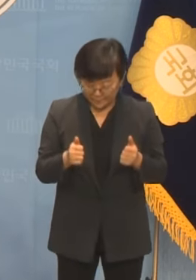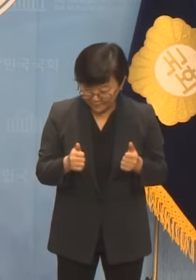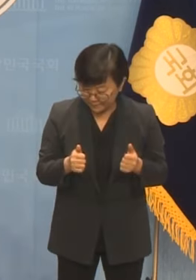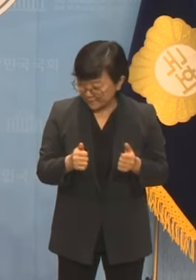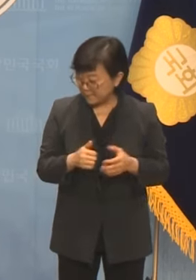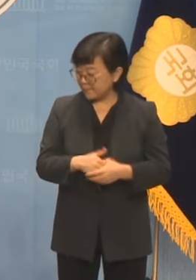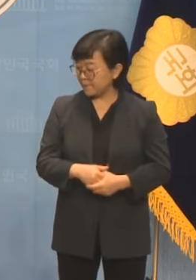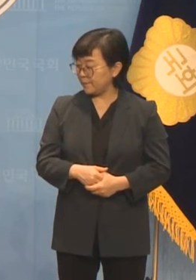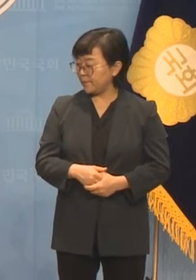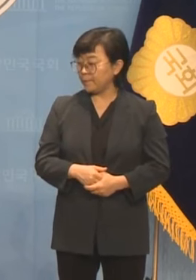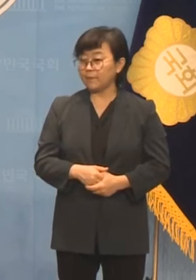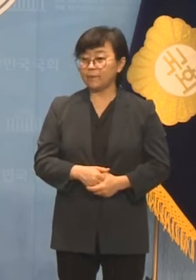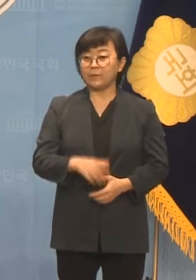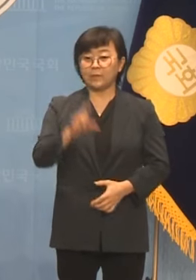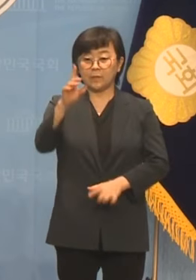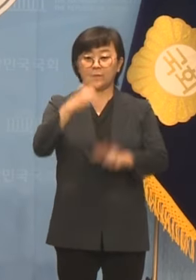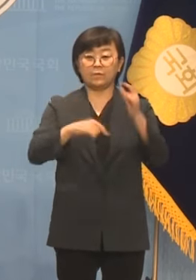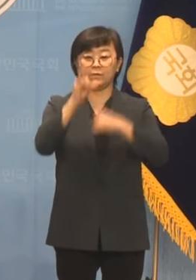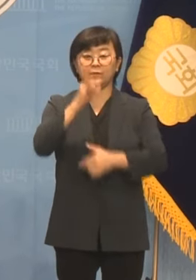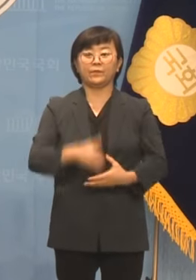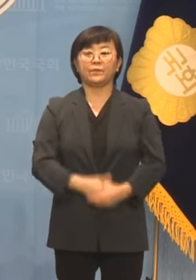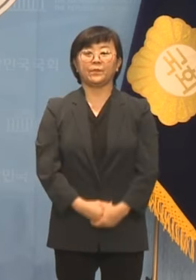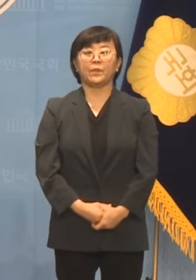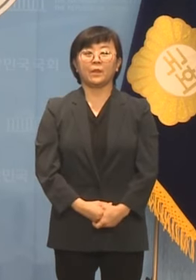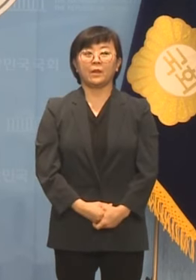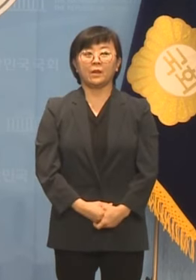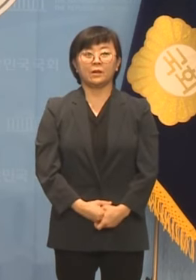합니다 논평을 하나 더